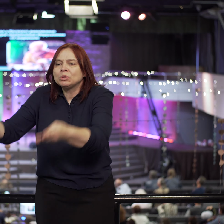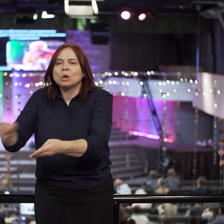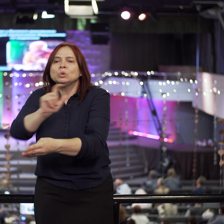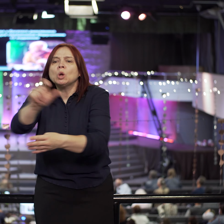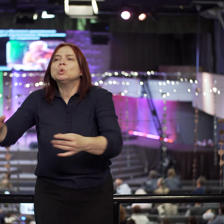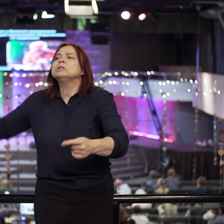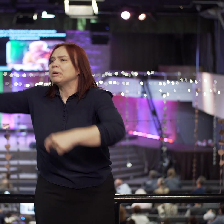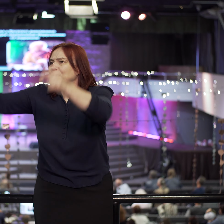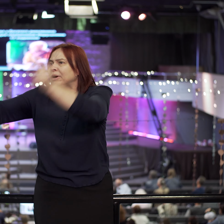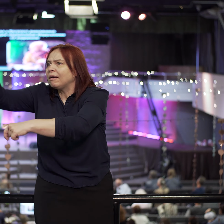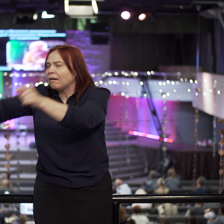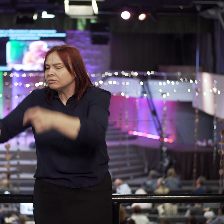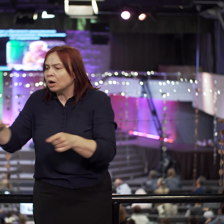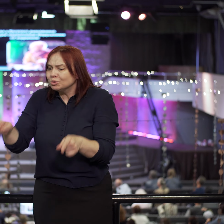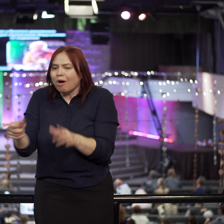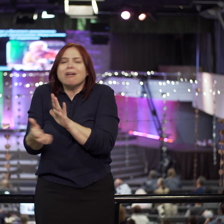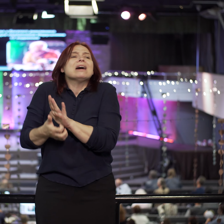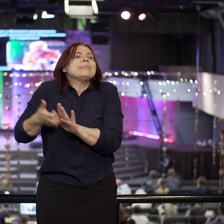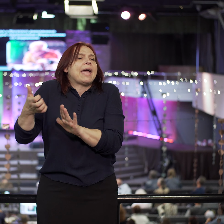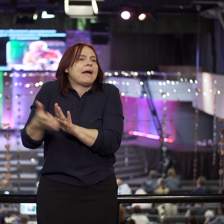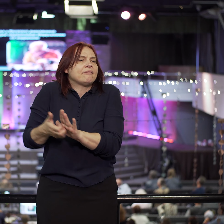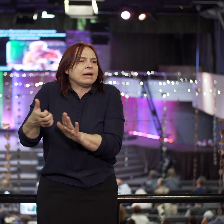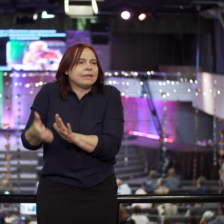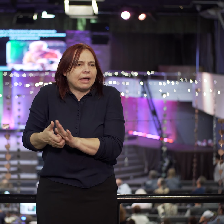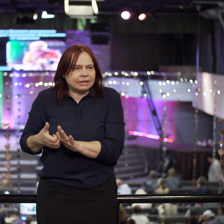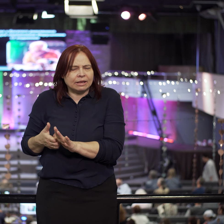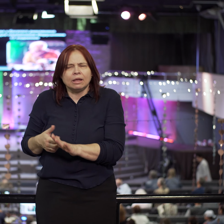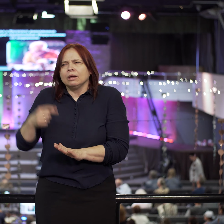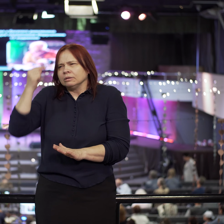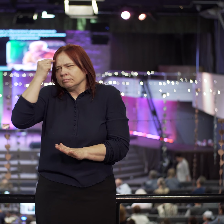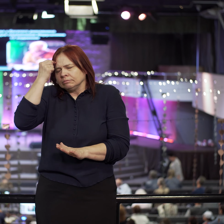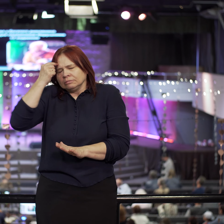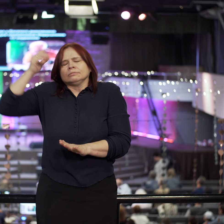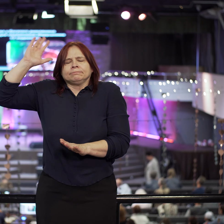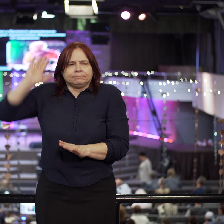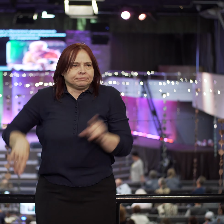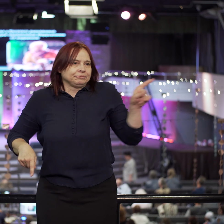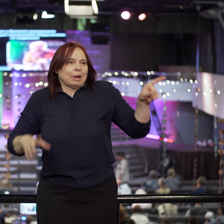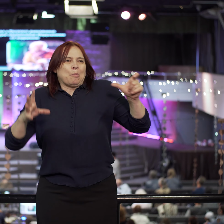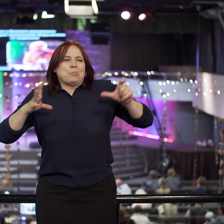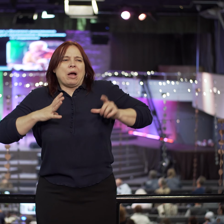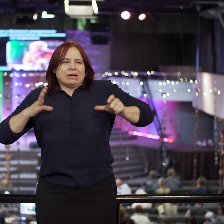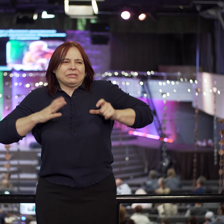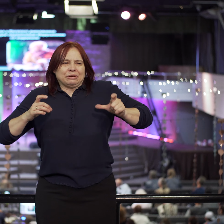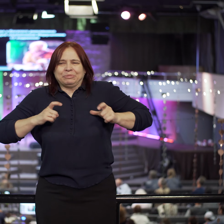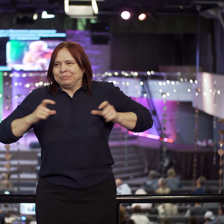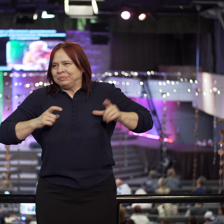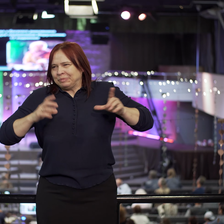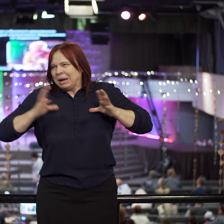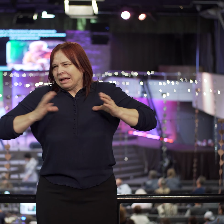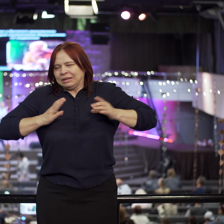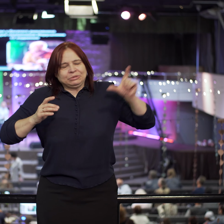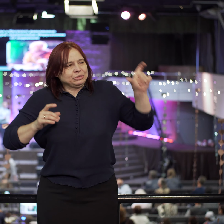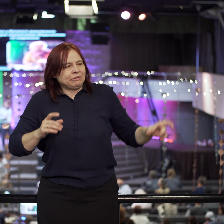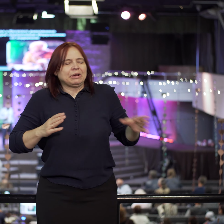недостаточно. И поэтому Никодиму пришлось идти к этому перфекту римскому